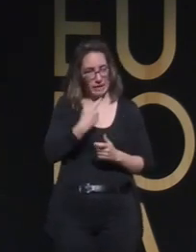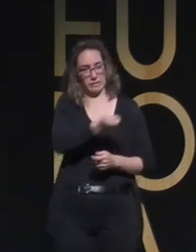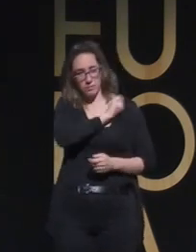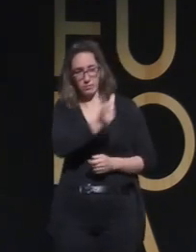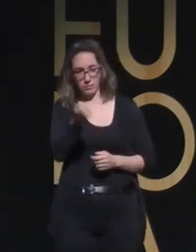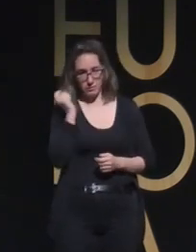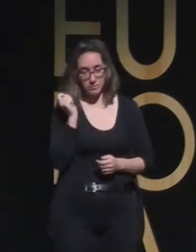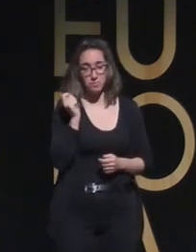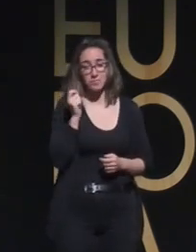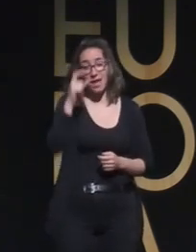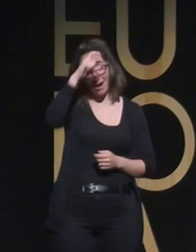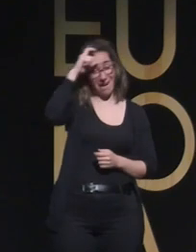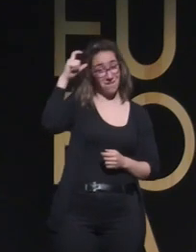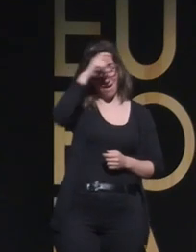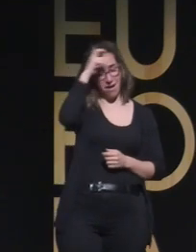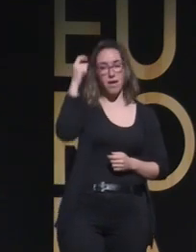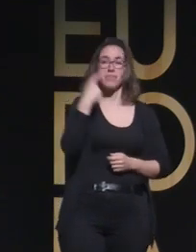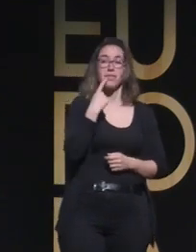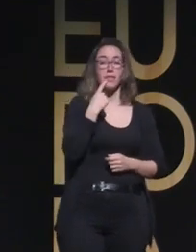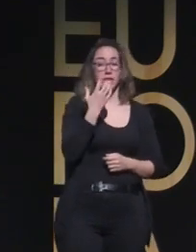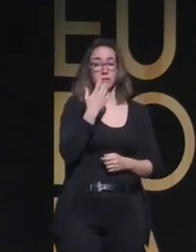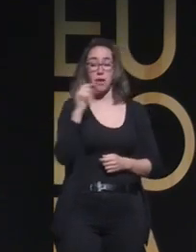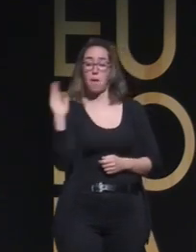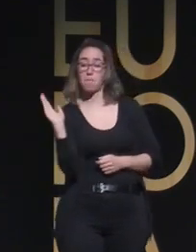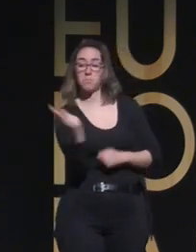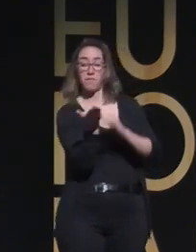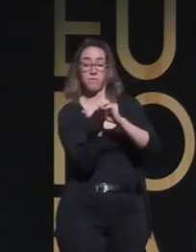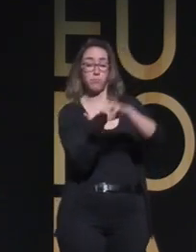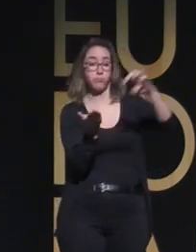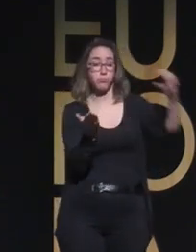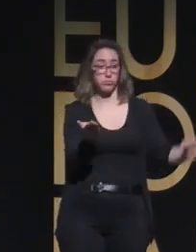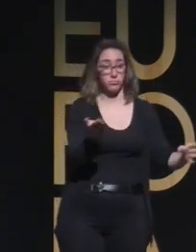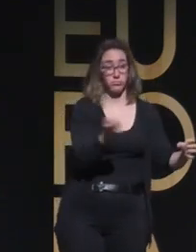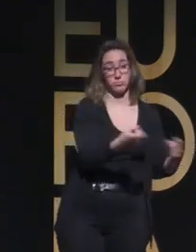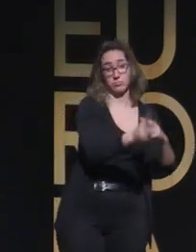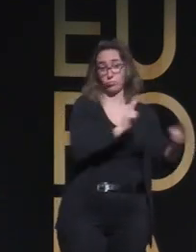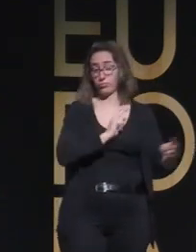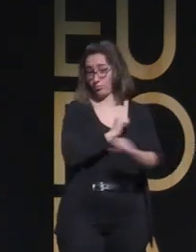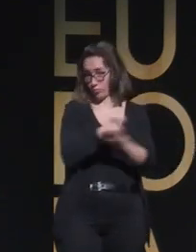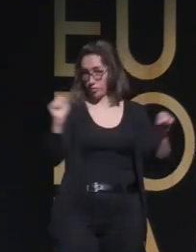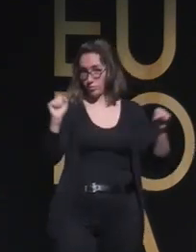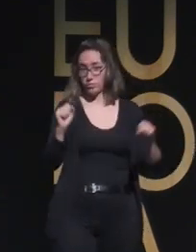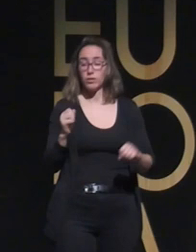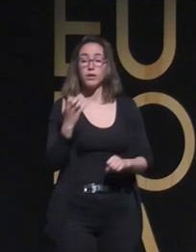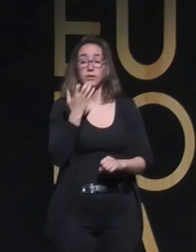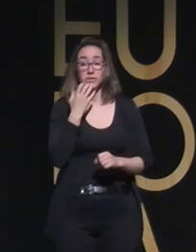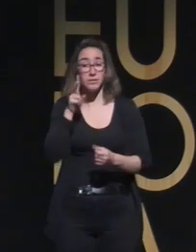Rafa Nadal decía algo así: si haces una dejada, no te sorprenda que el otro corra. Si miras mensajes del WhatsApp, para algo